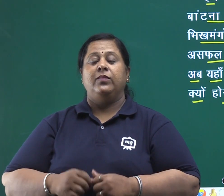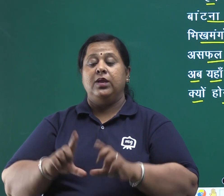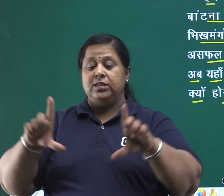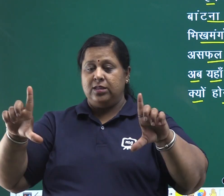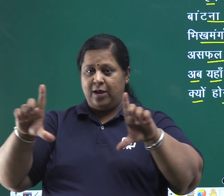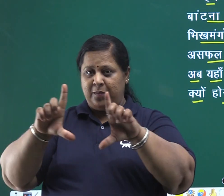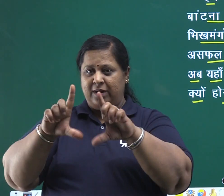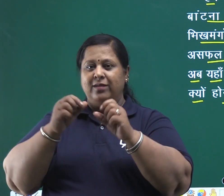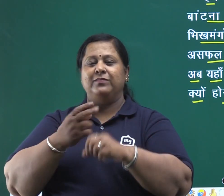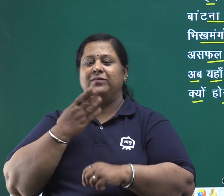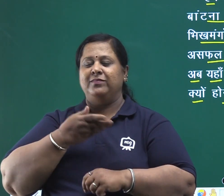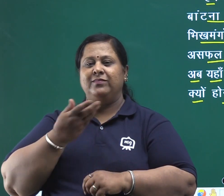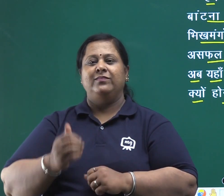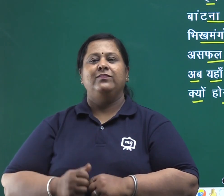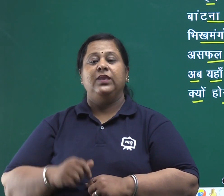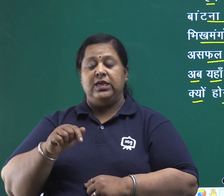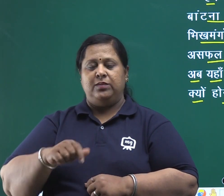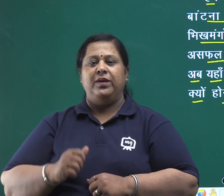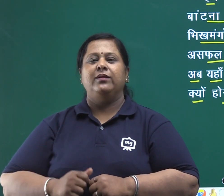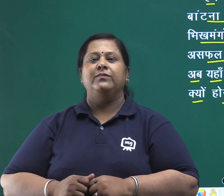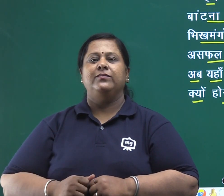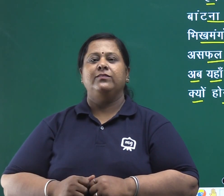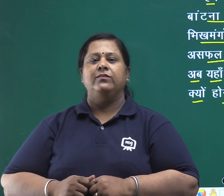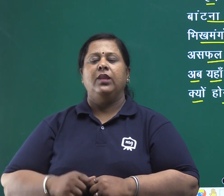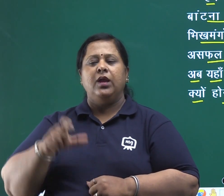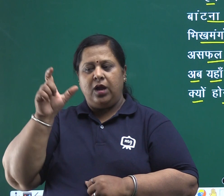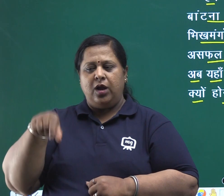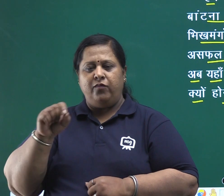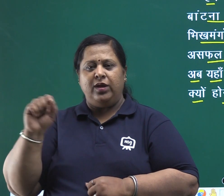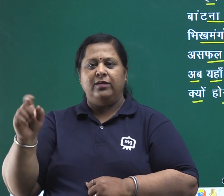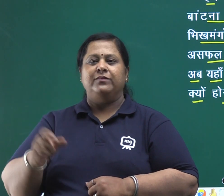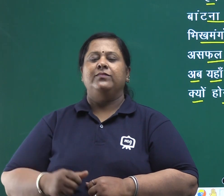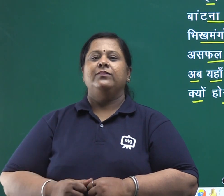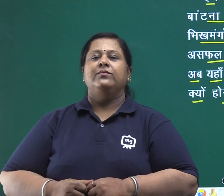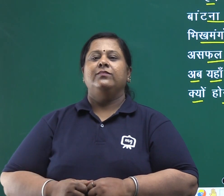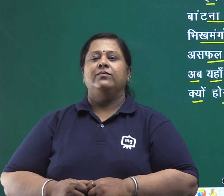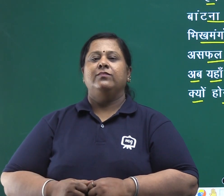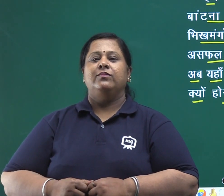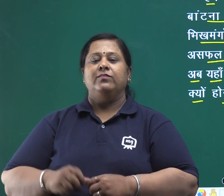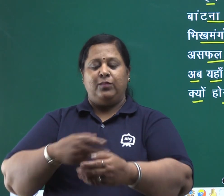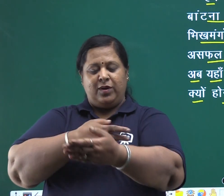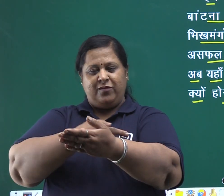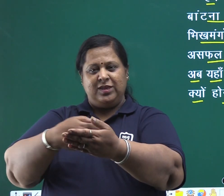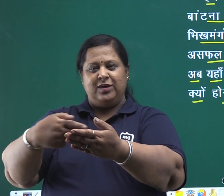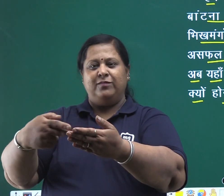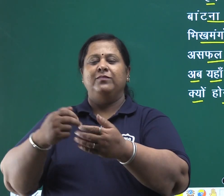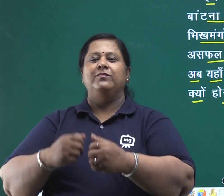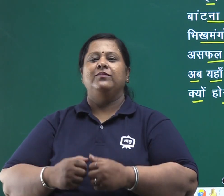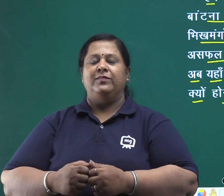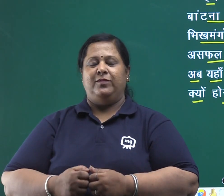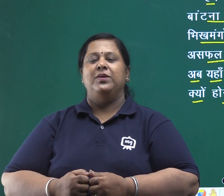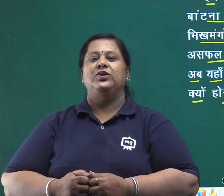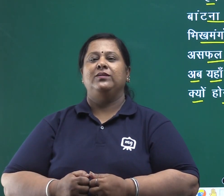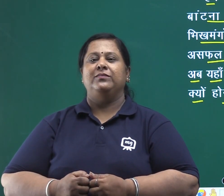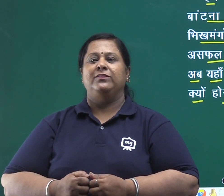सार पढ़ा। इसमें कवि भगवती चरण वर्मा